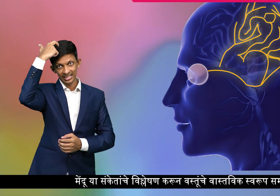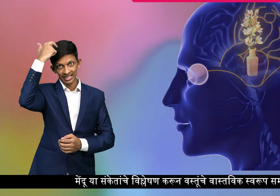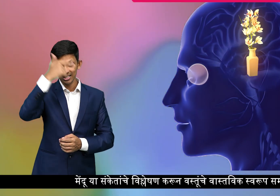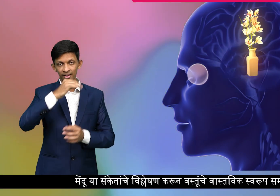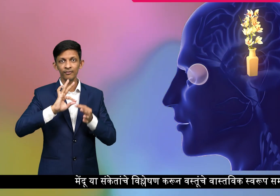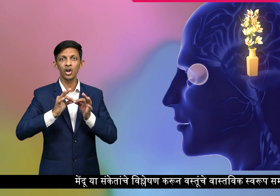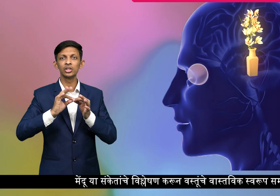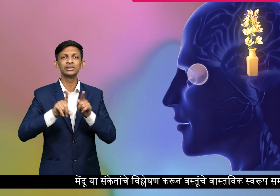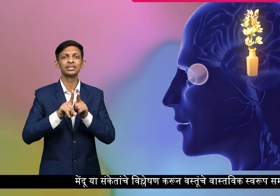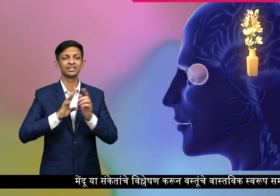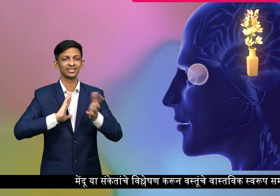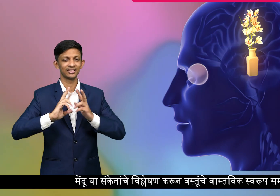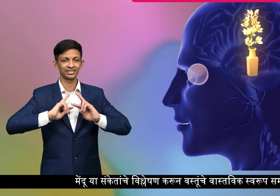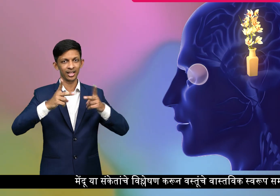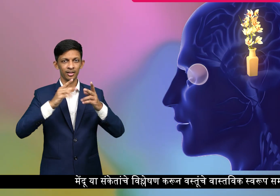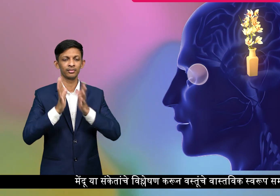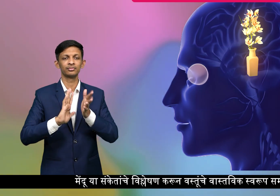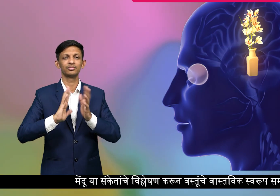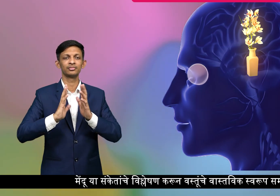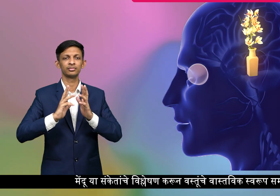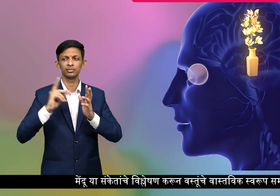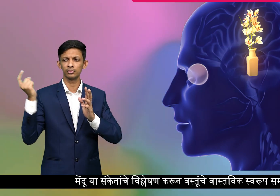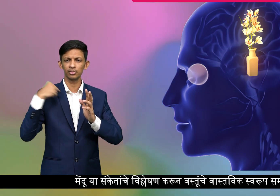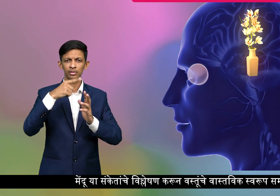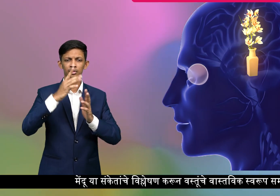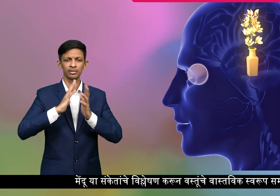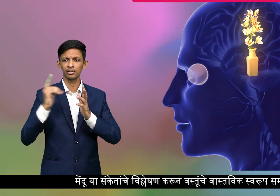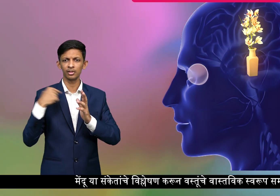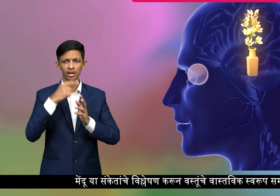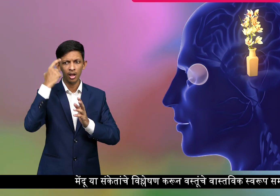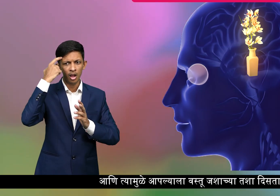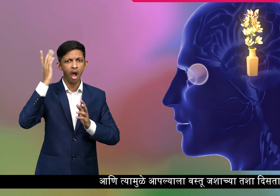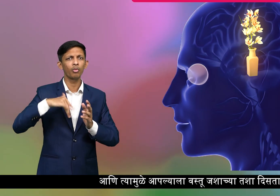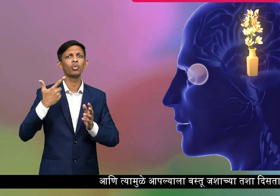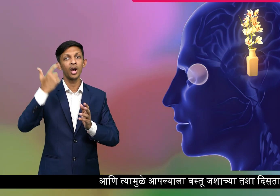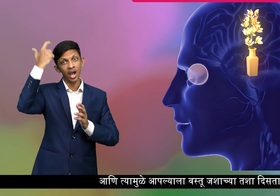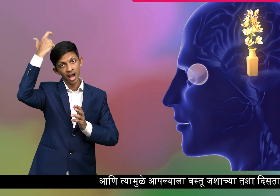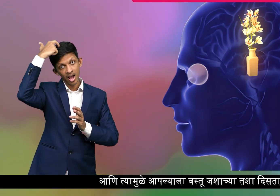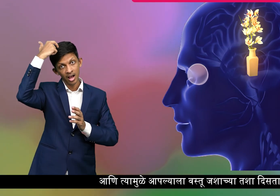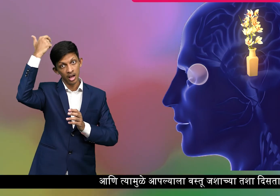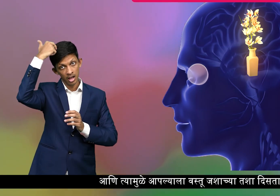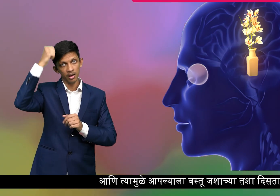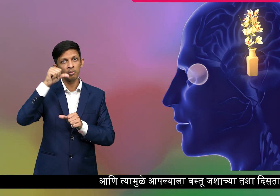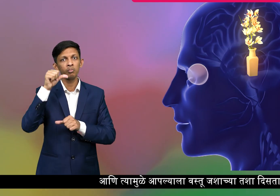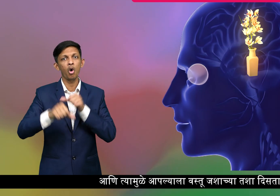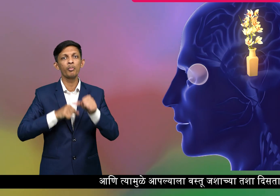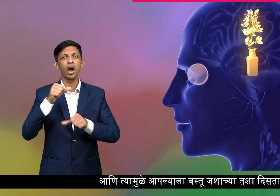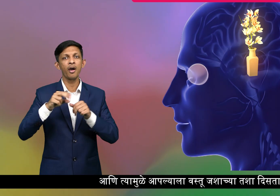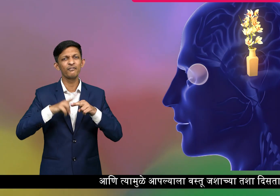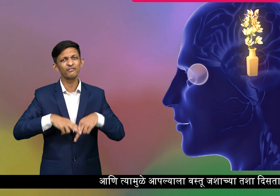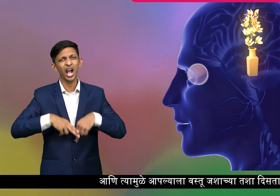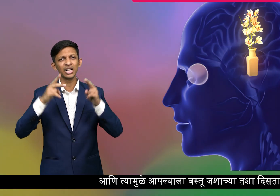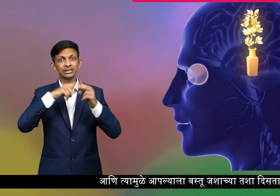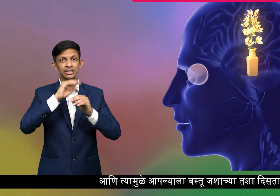मेंदू या संकेताचे विश्लेषण करून वस्तूंचे वास्तविक स्वरूप समजून घेतो आणि त्यामुळे आपल्याला वस्तू जशाच्या